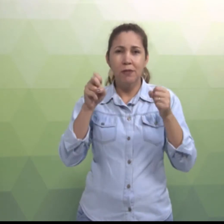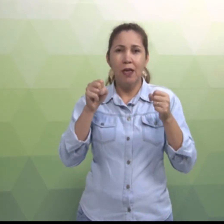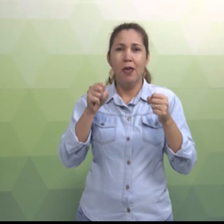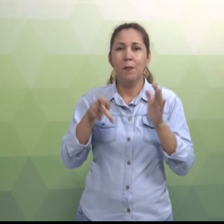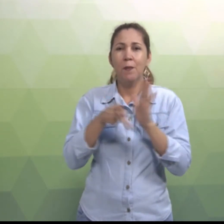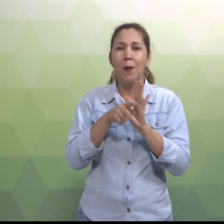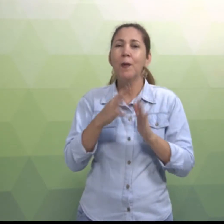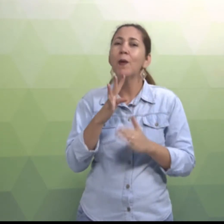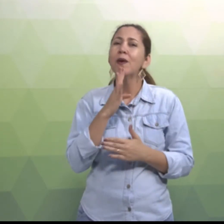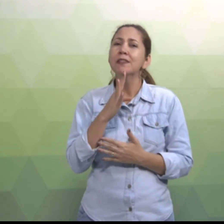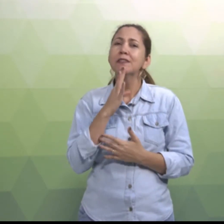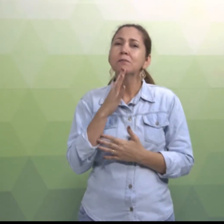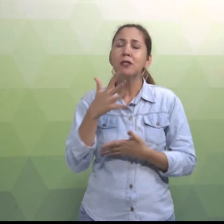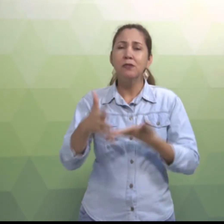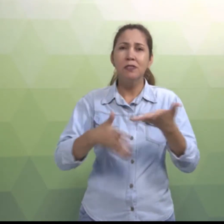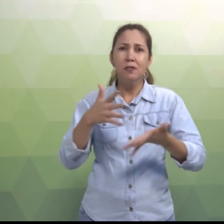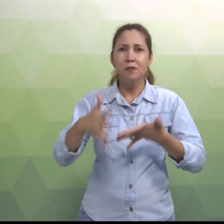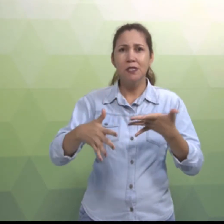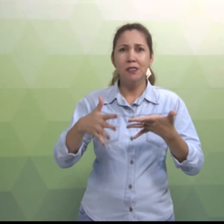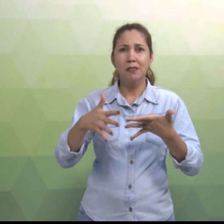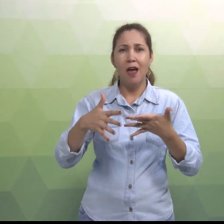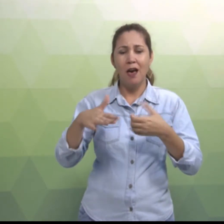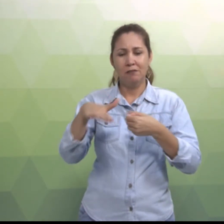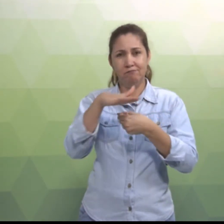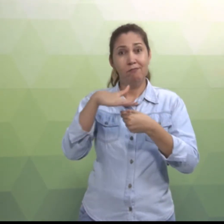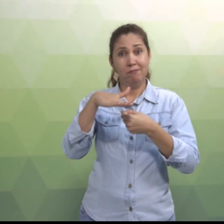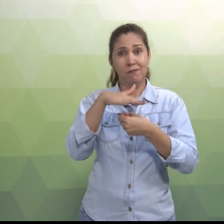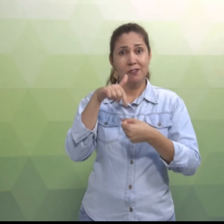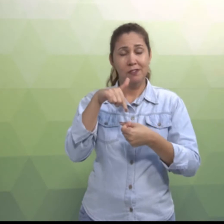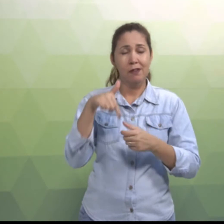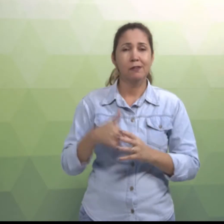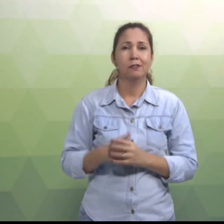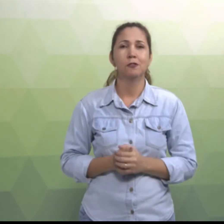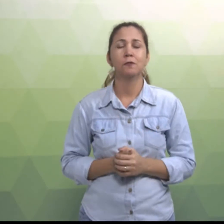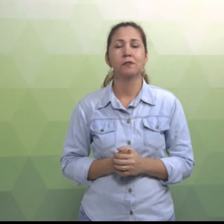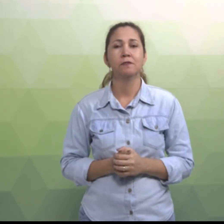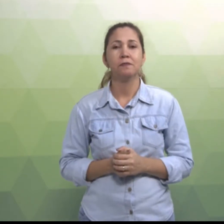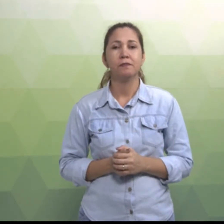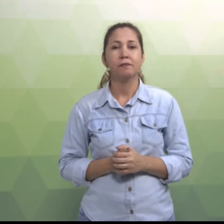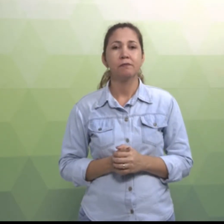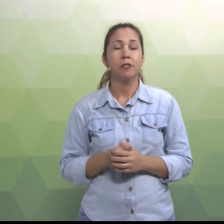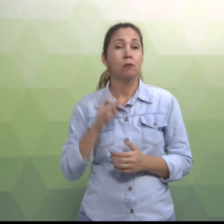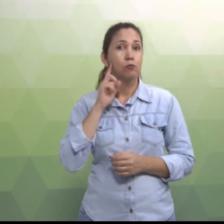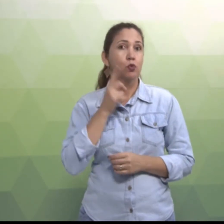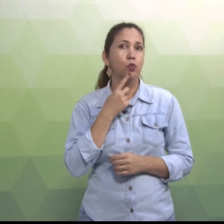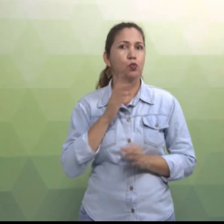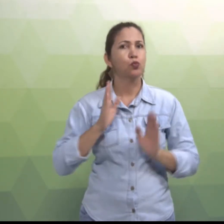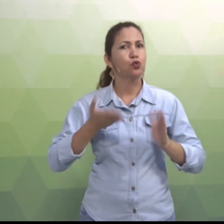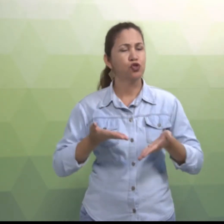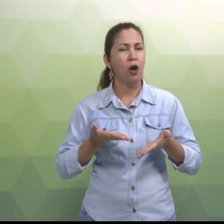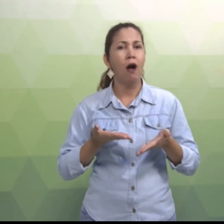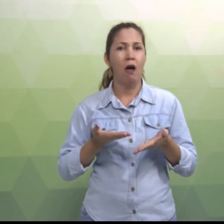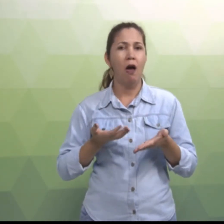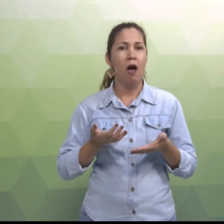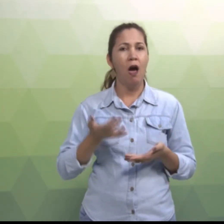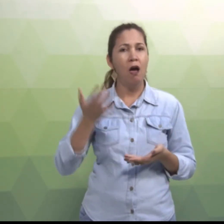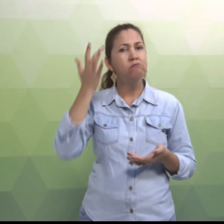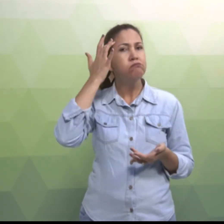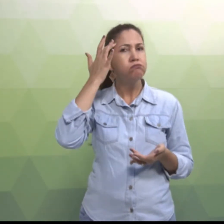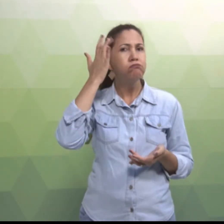Agora falaremos sobre o conhecimento da língua de sinais no nível avançado. Então, nesse nível, os